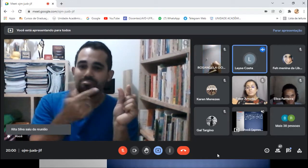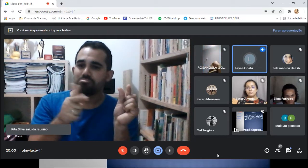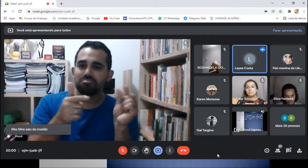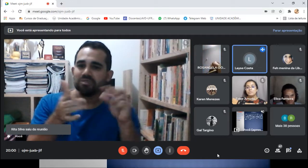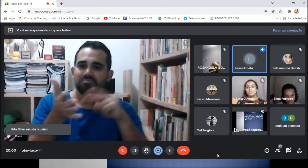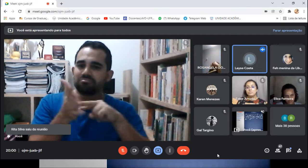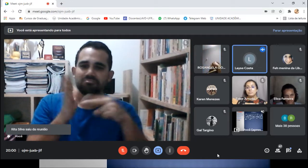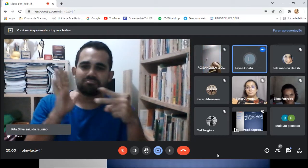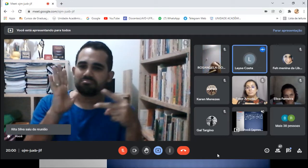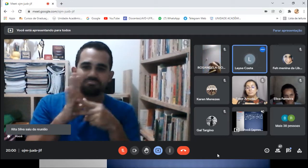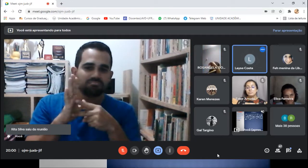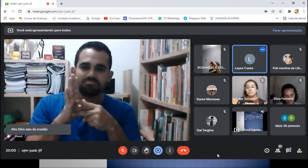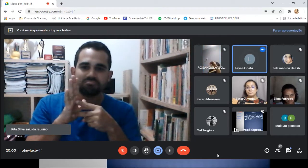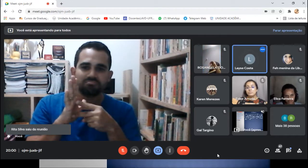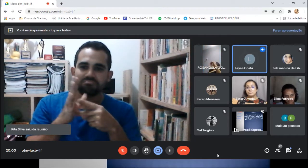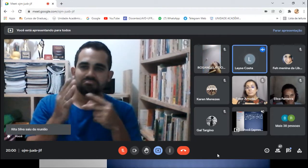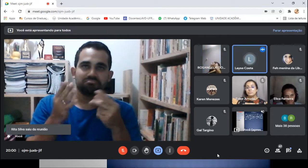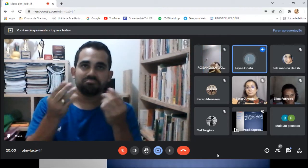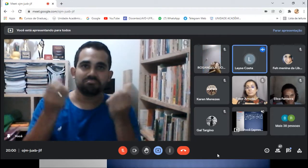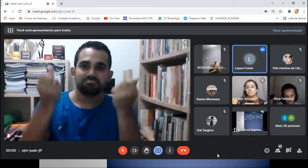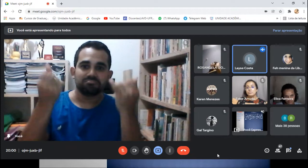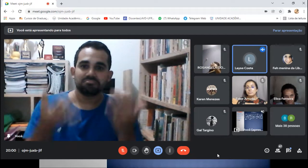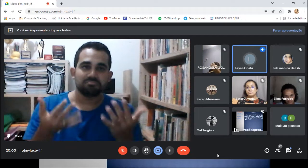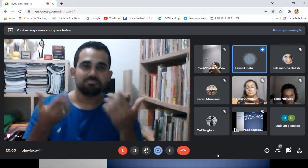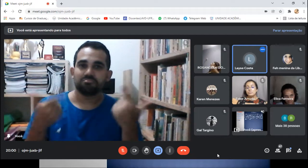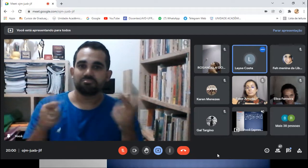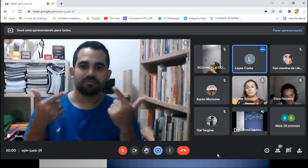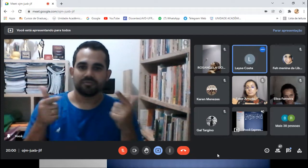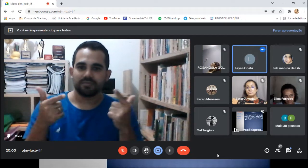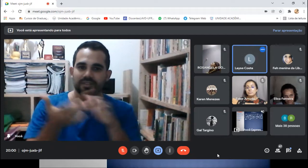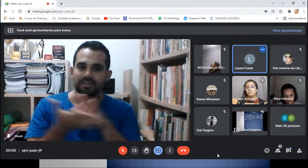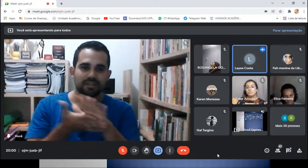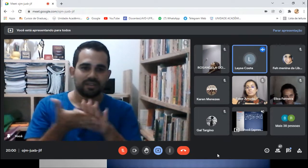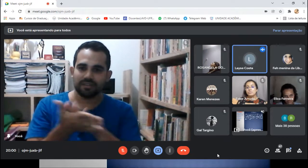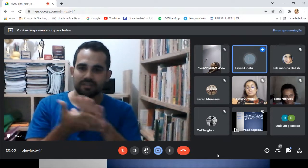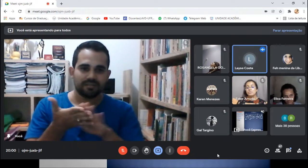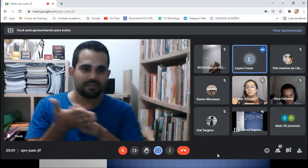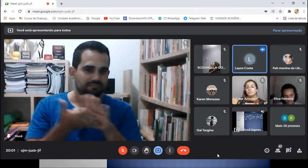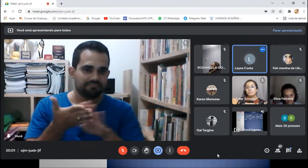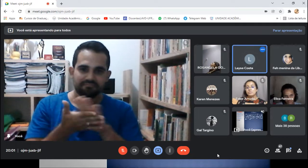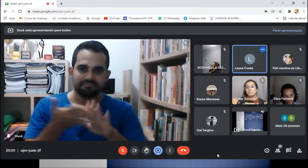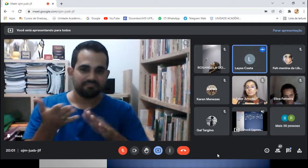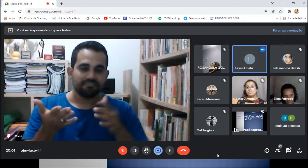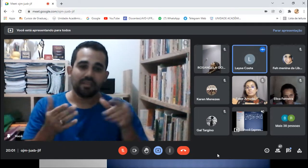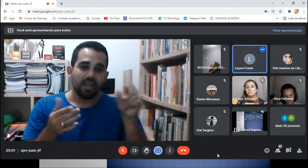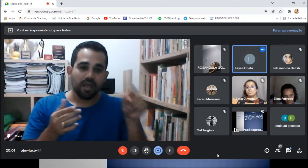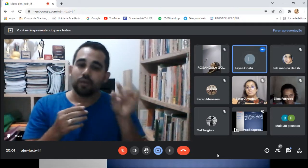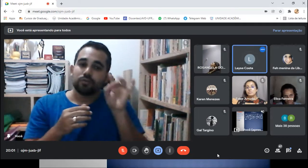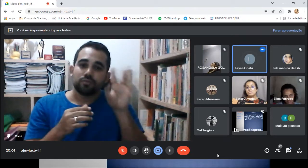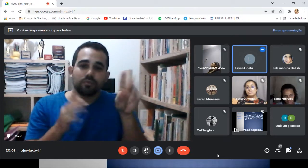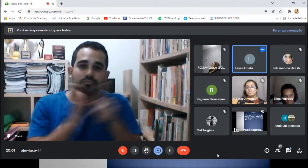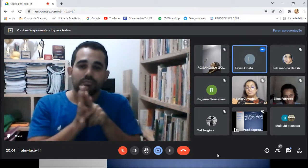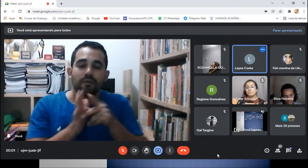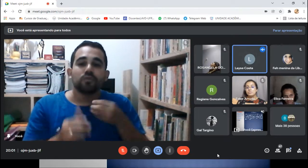unidade mínima, que não tem significado, que não existe significado. Não se